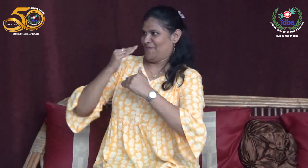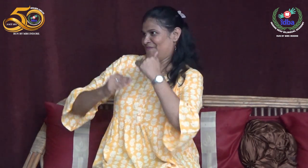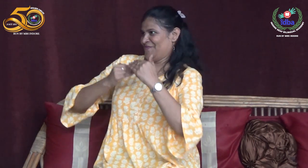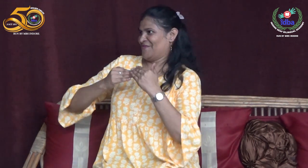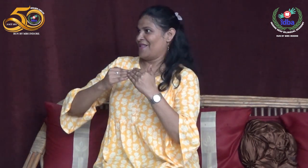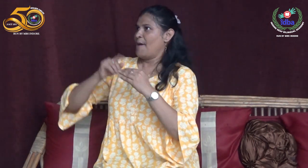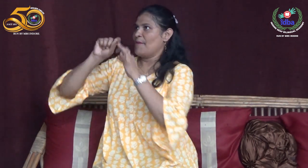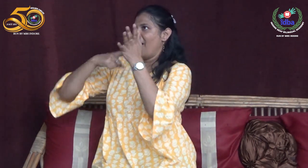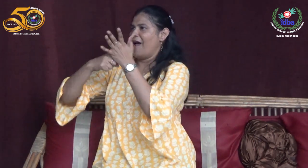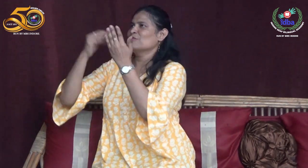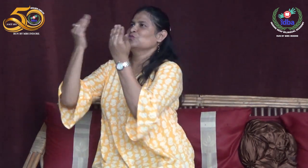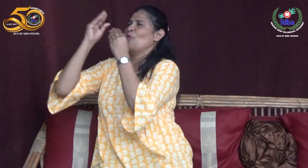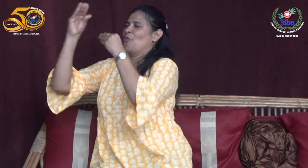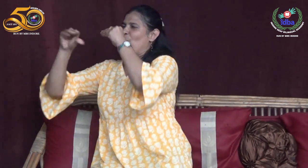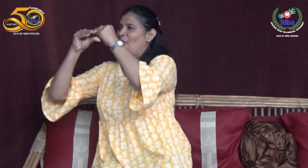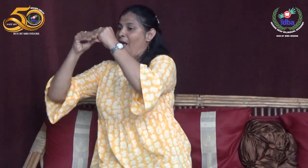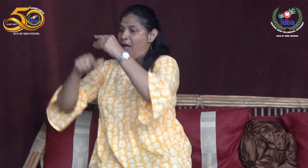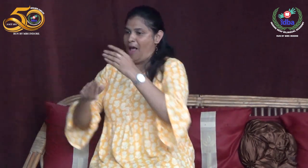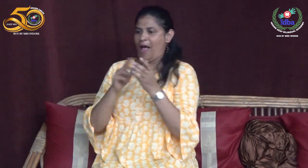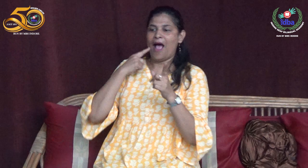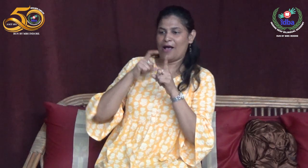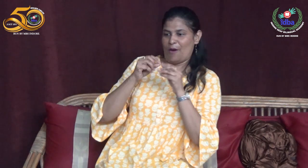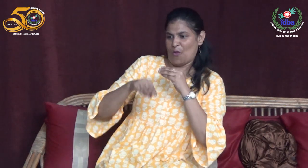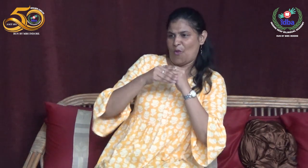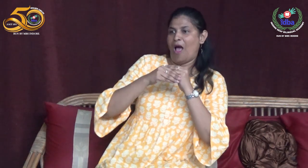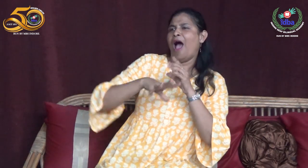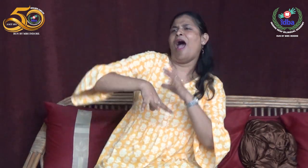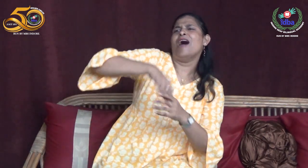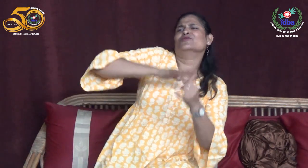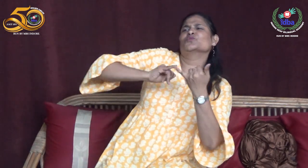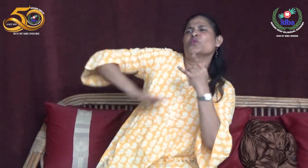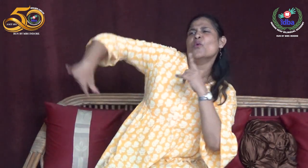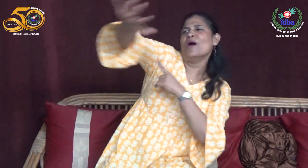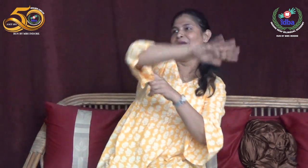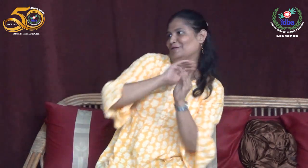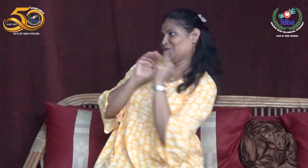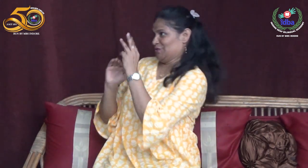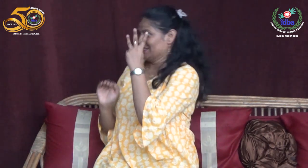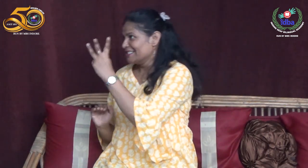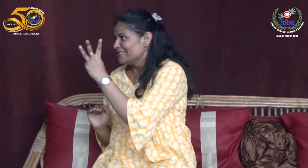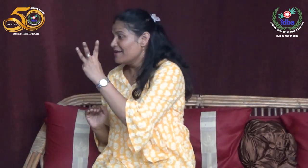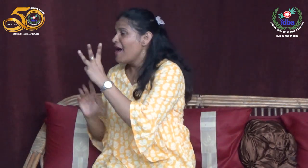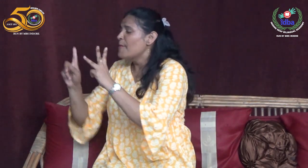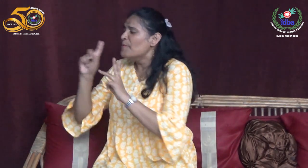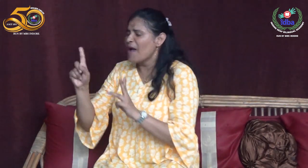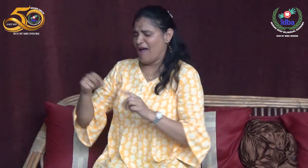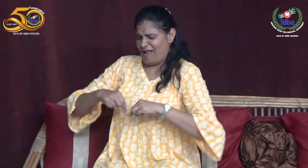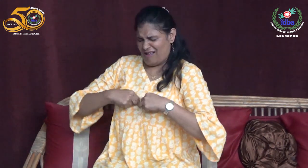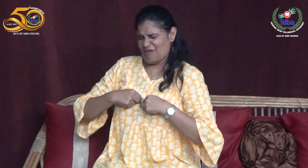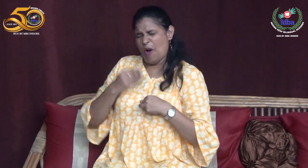अब आपको सपोर्ट मिला और आप जो है साइन कर रही हैं, तो IDBA में आप जब आप जैसे आप बिहार में